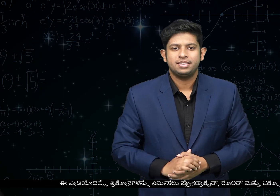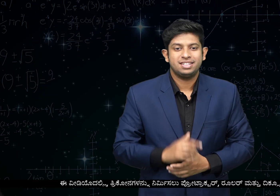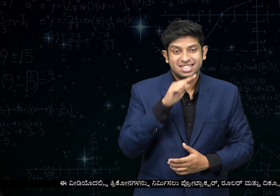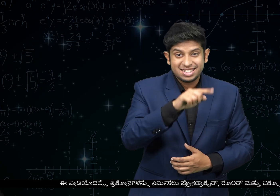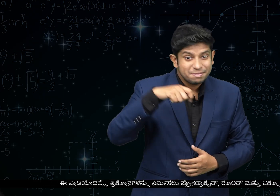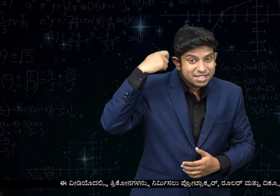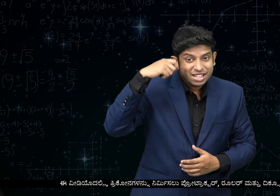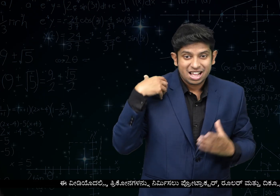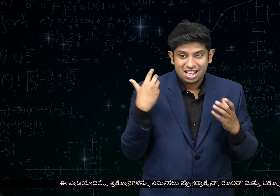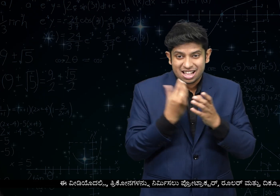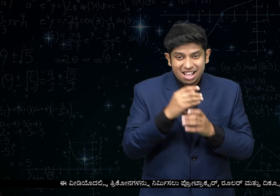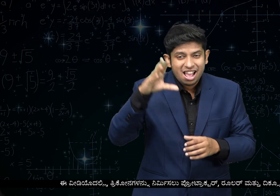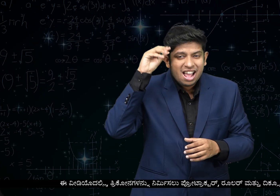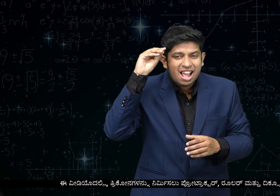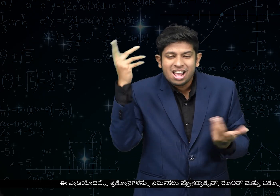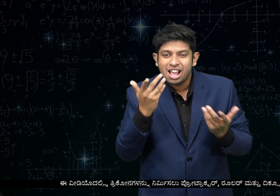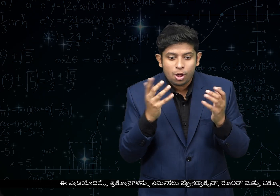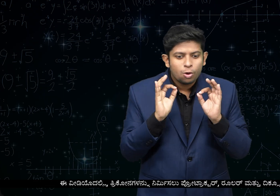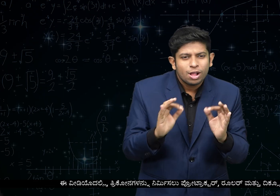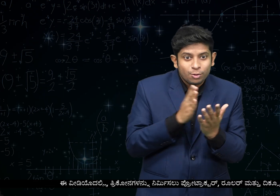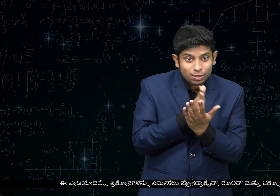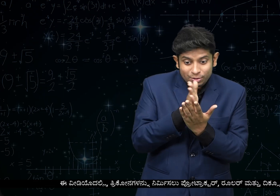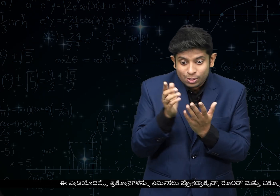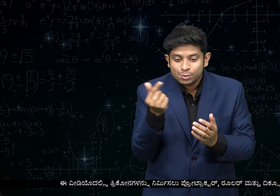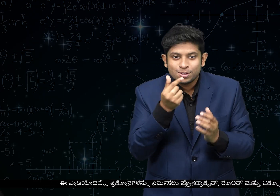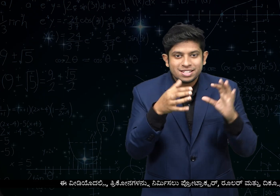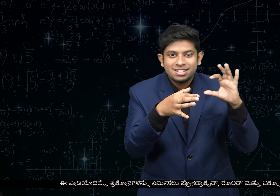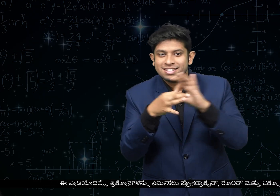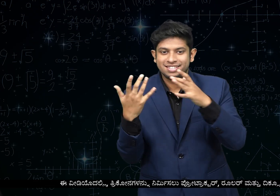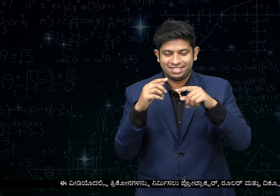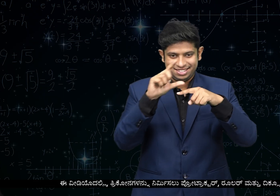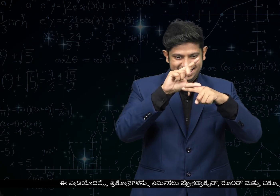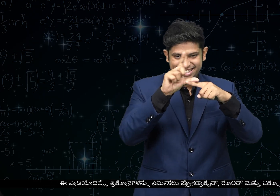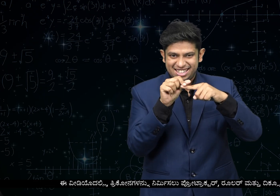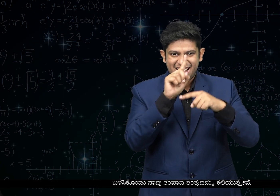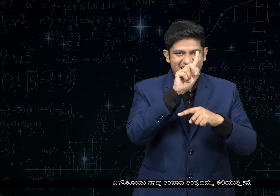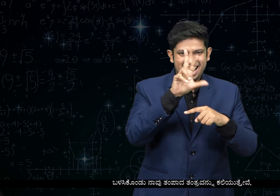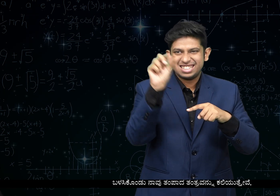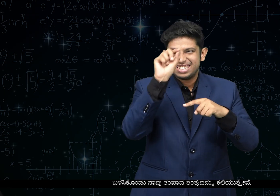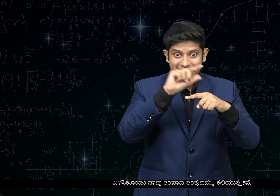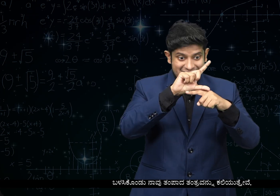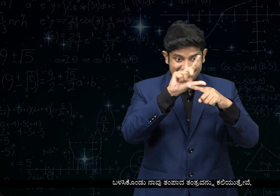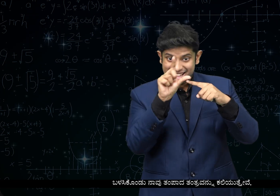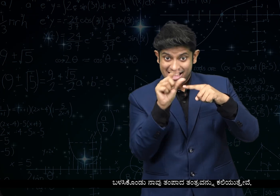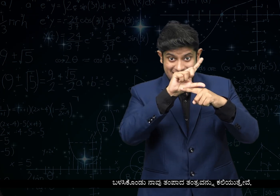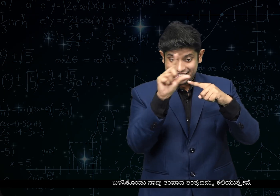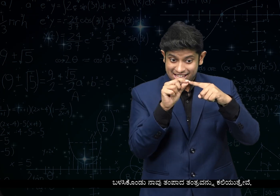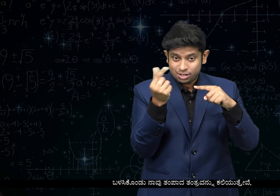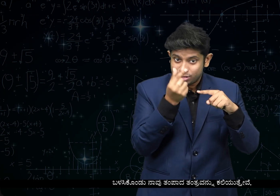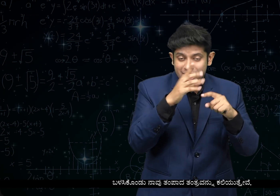ಈ ವಿಡಿಯೋದಲ್ಲಿ ತ್ರಿಕೋನಗಳನ್ನು ನಿರ್ಮಿಸಲು ಪ್ರೊಟ್ರಾಕ್ಟರ್, ರೂಲರ್ ಮತ್ತು ದಿಕ್ಸೂಚಿಯನ್ನು ಬಳಸಿಕೊಂಡು ನಾವು ತಂಪಾದ ತಂತ್ರವನ್ನು